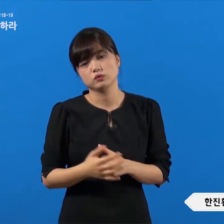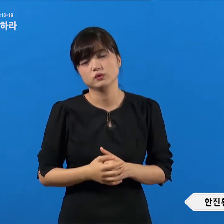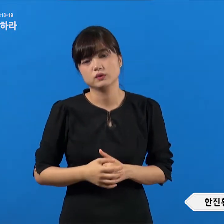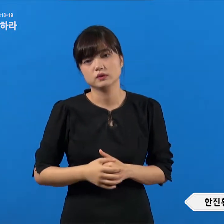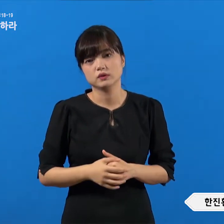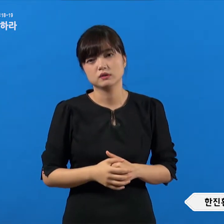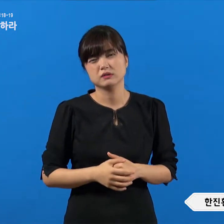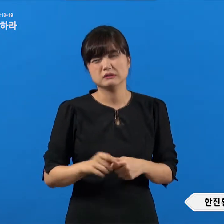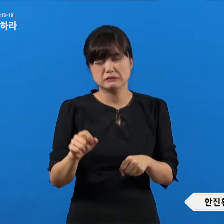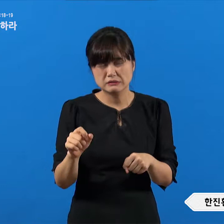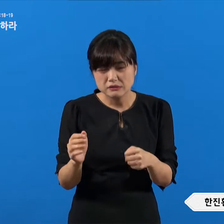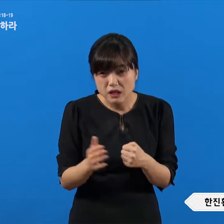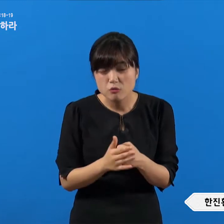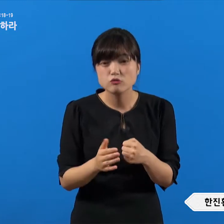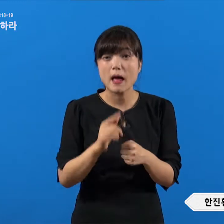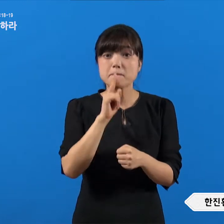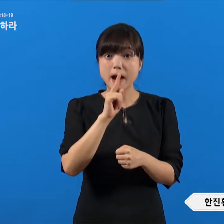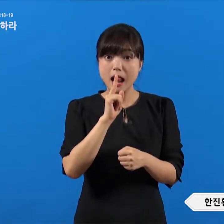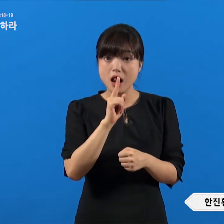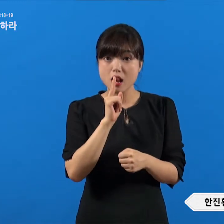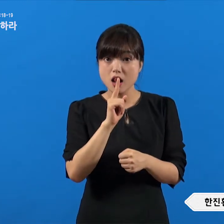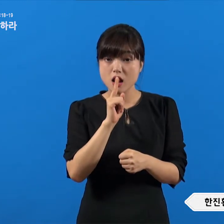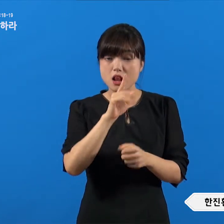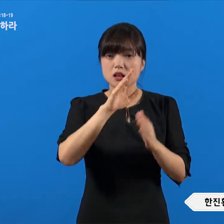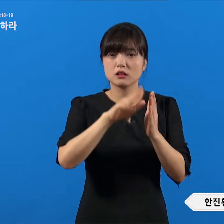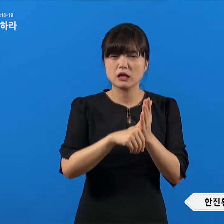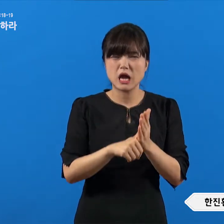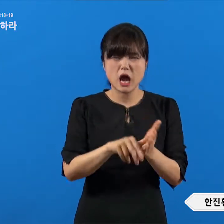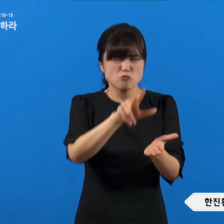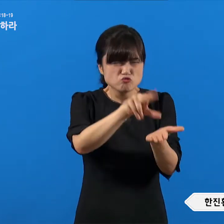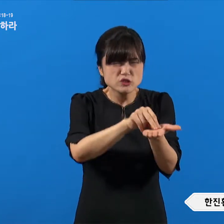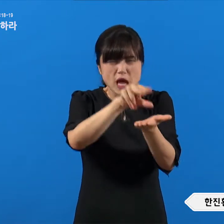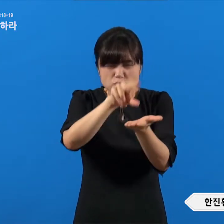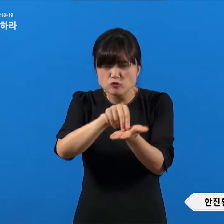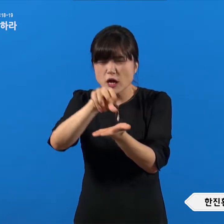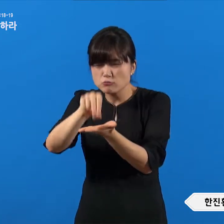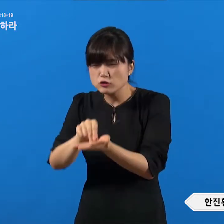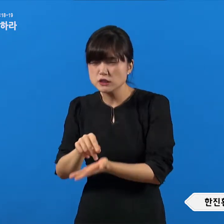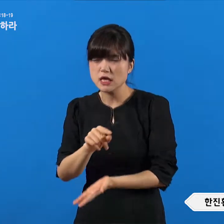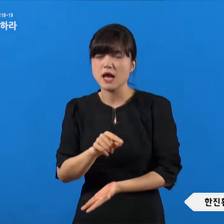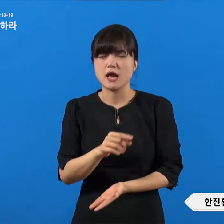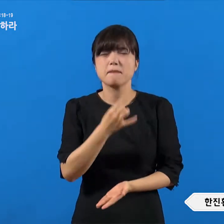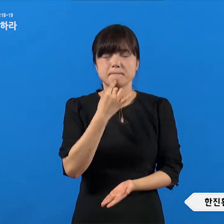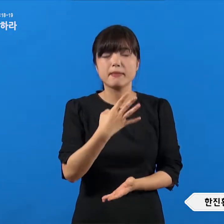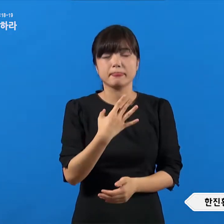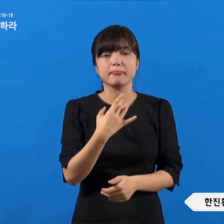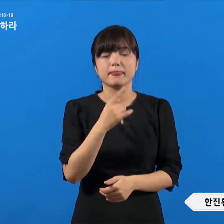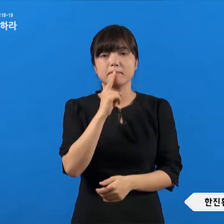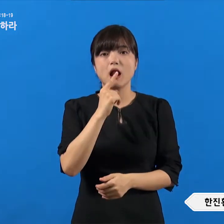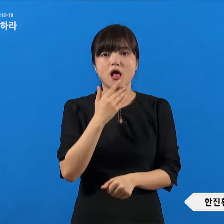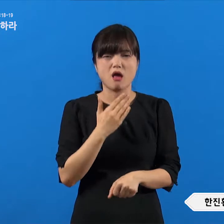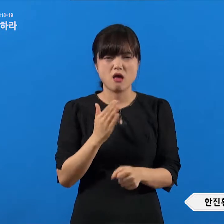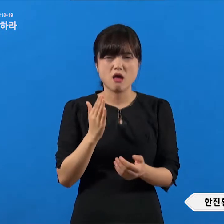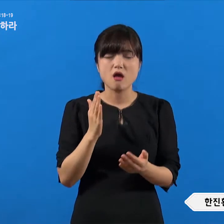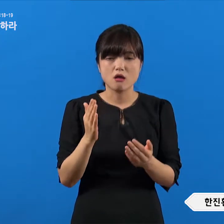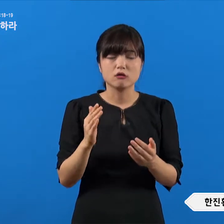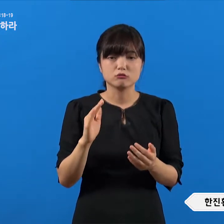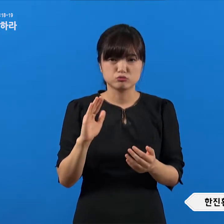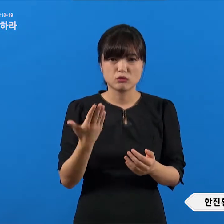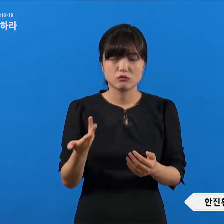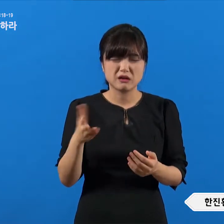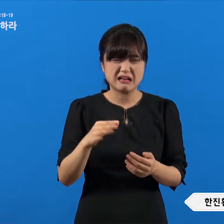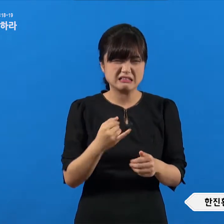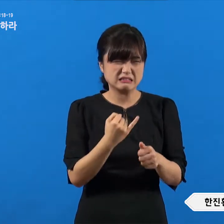그래서 말을 할 때는 문제만을 얘기를 해야지 사람을 공격하면